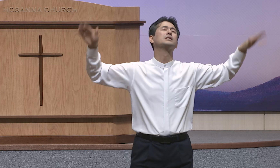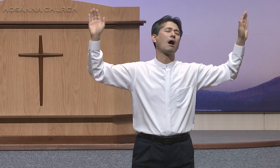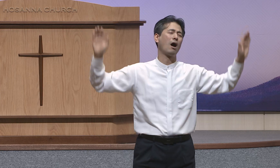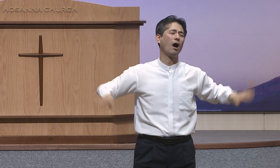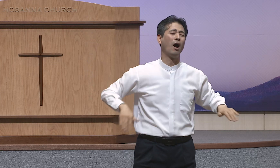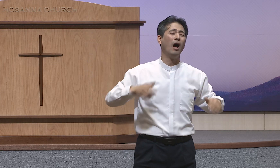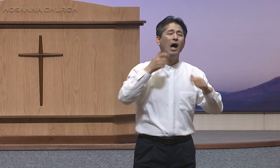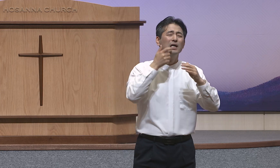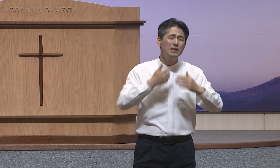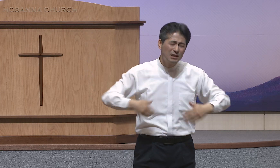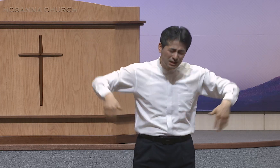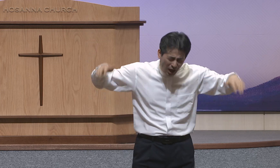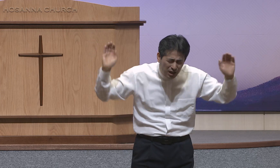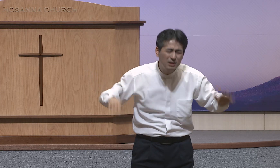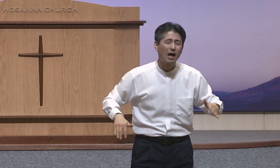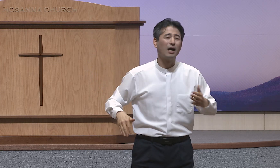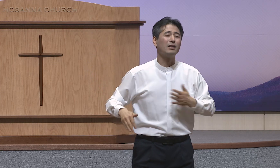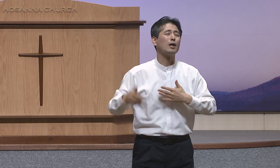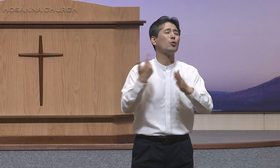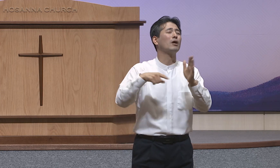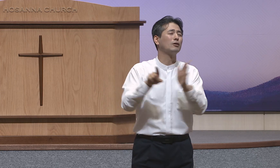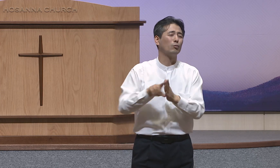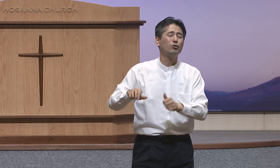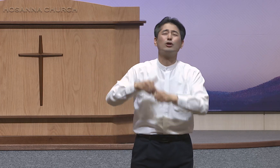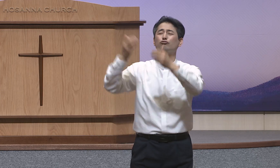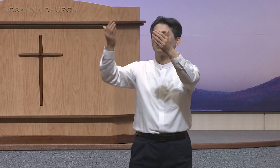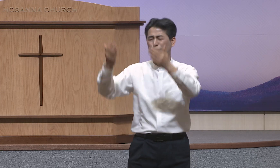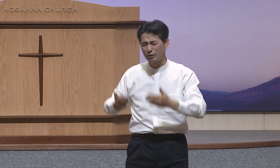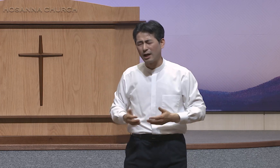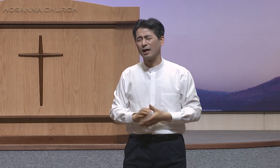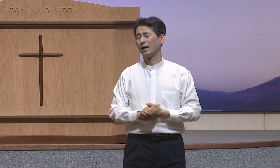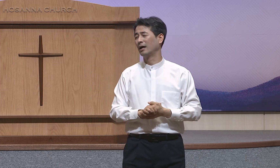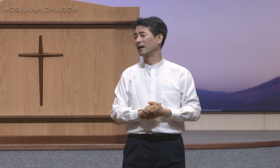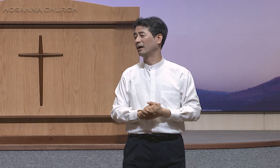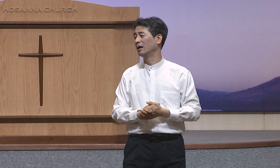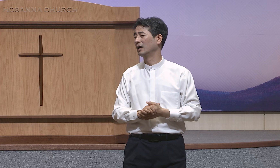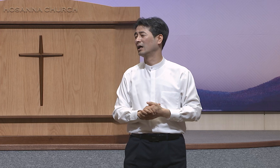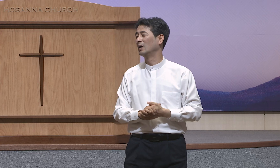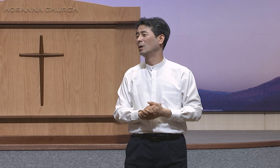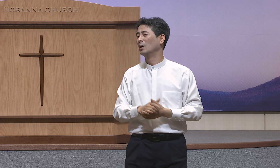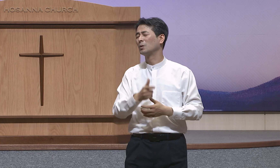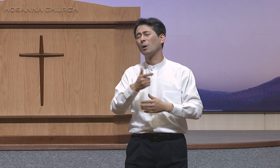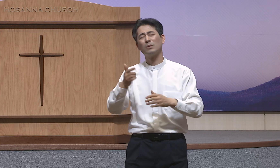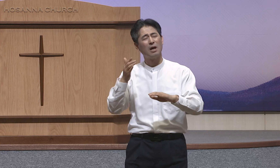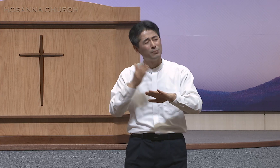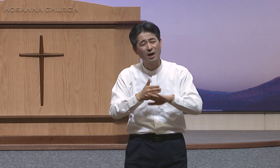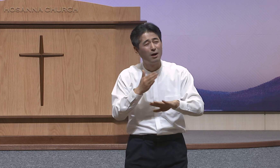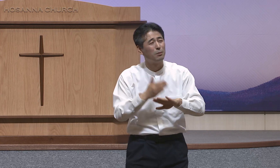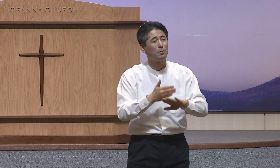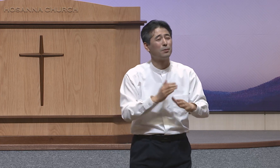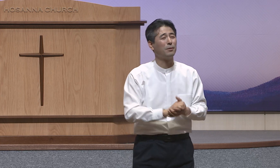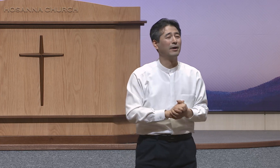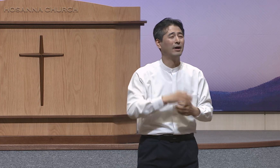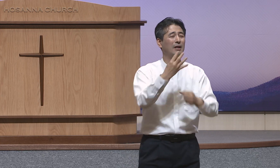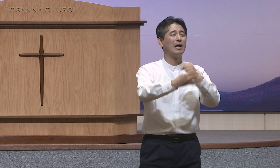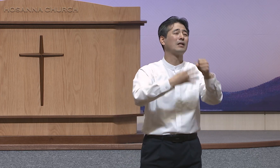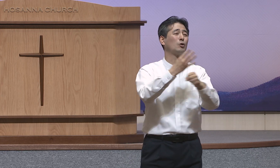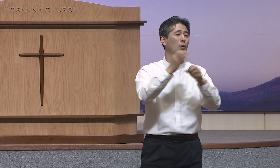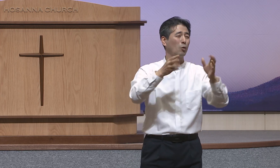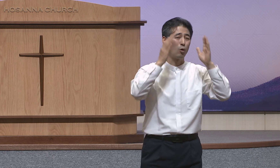두 사람의 천사를 저에게 보내주셨군요 라고 하면서 너무나도 감사합니다.